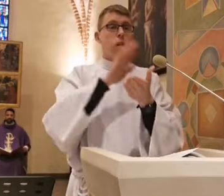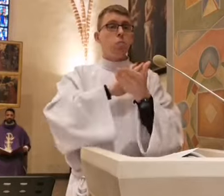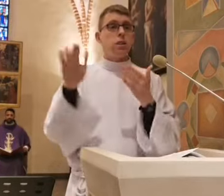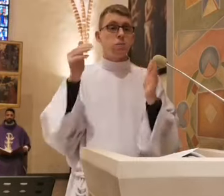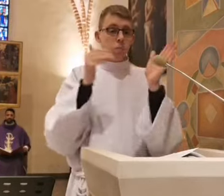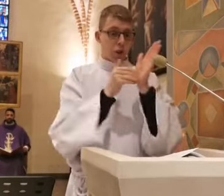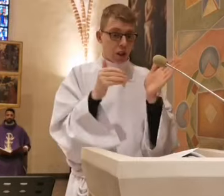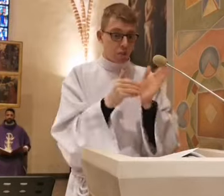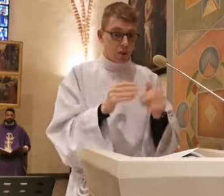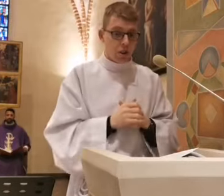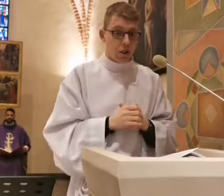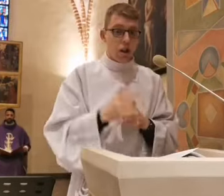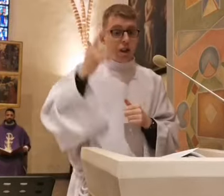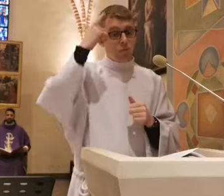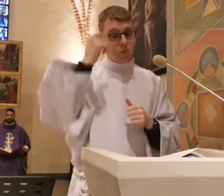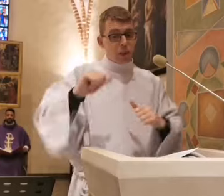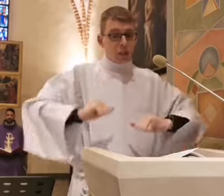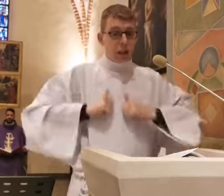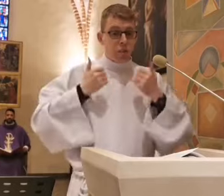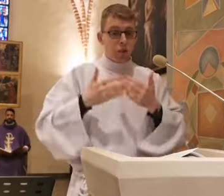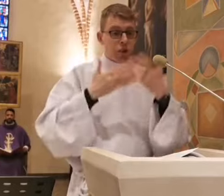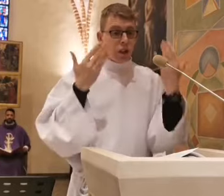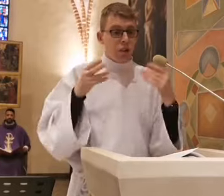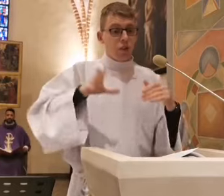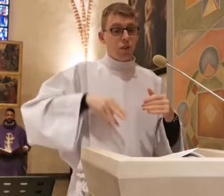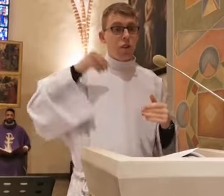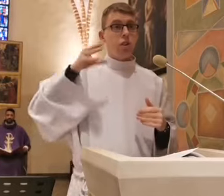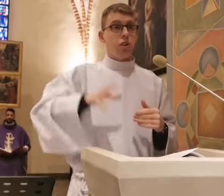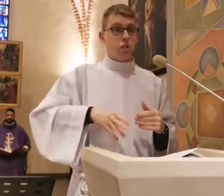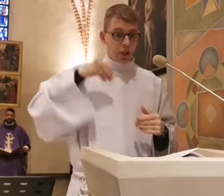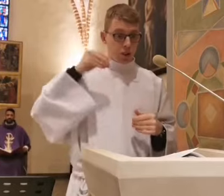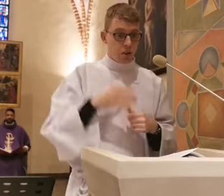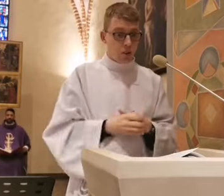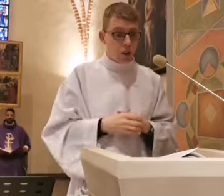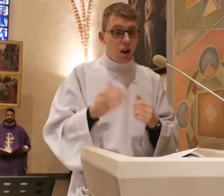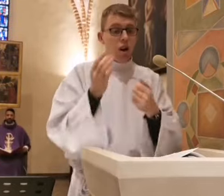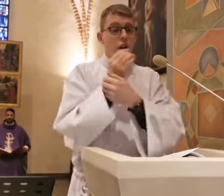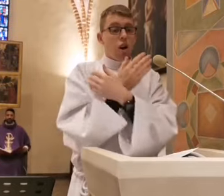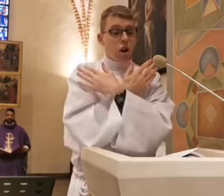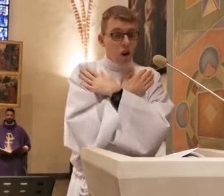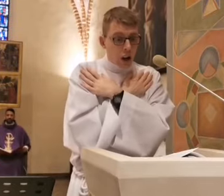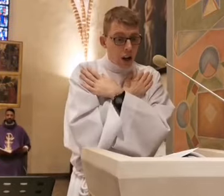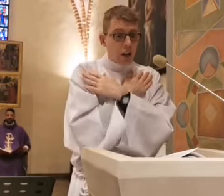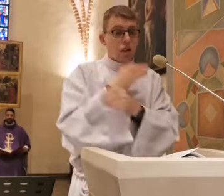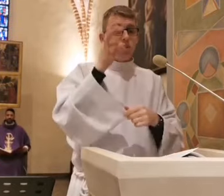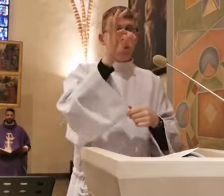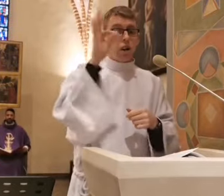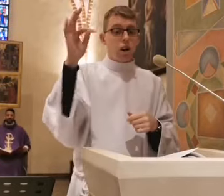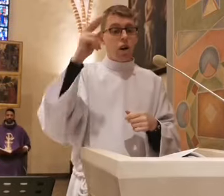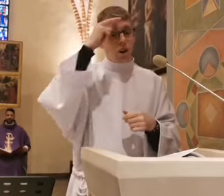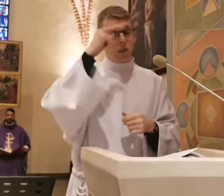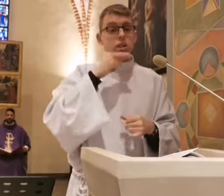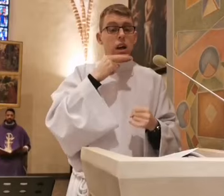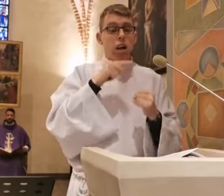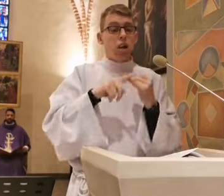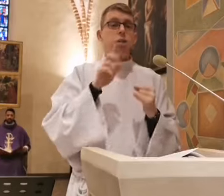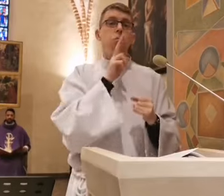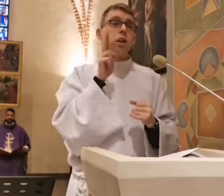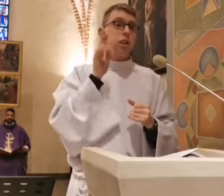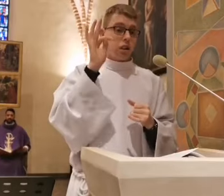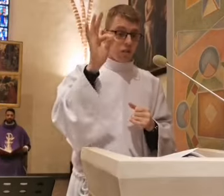Twojego bez potrzeby. Pamiętaj, abyś dzień święty świecił. Kochaj Twojego